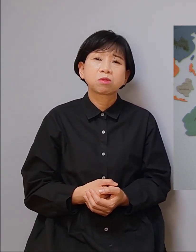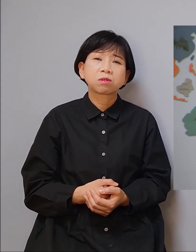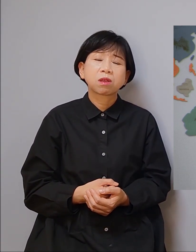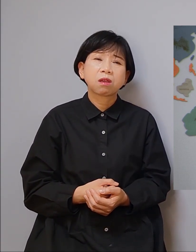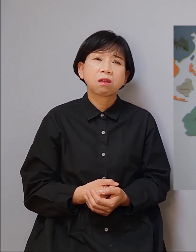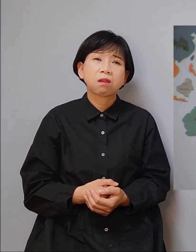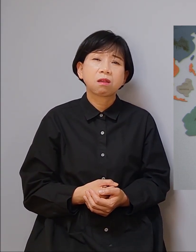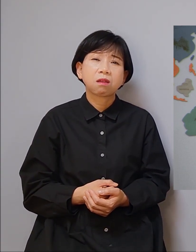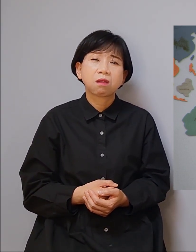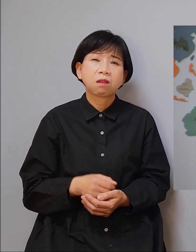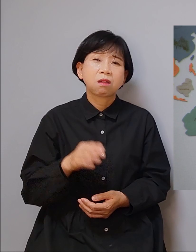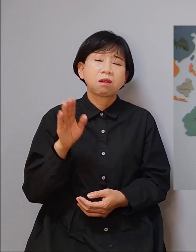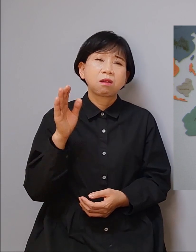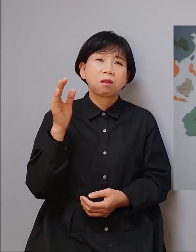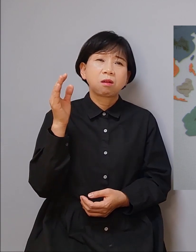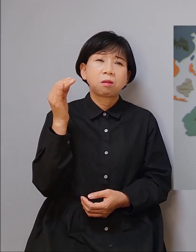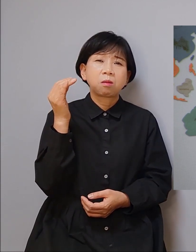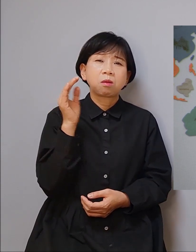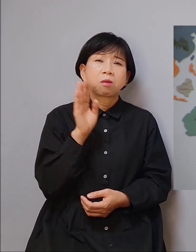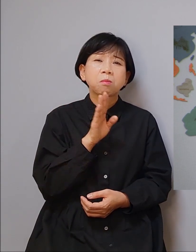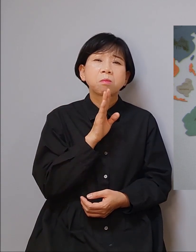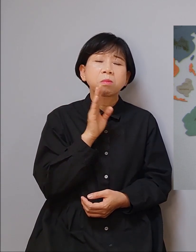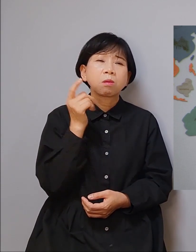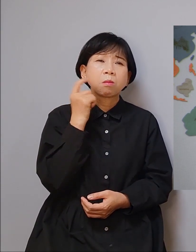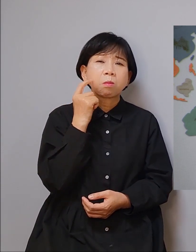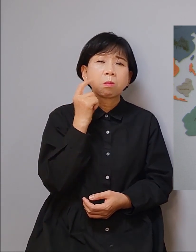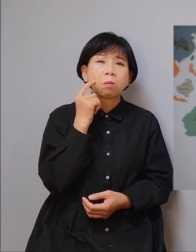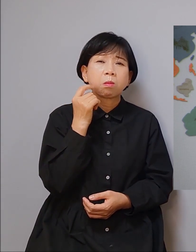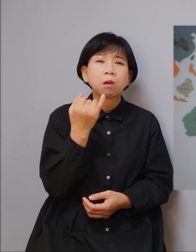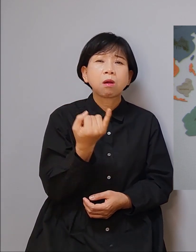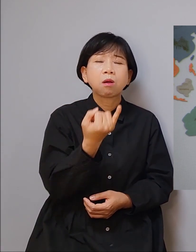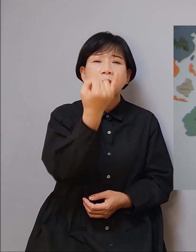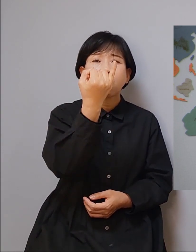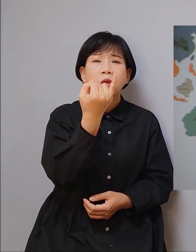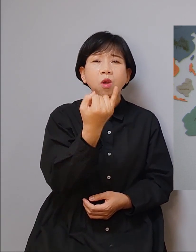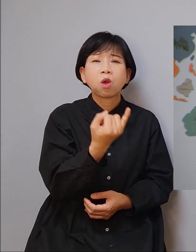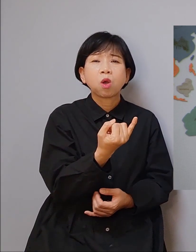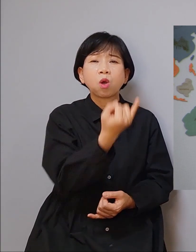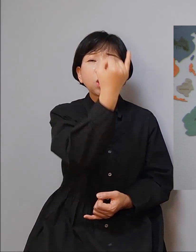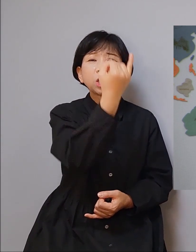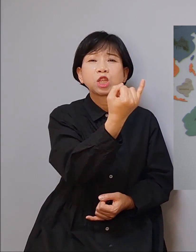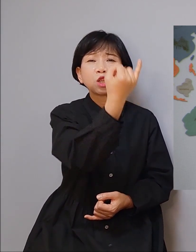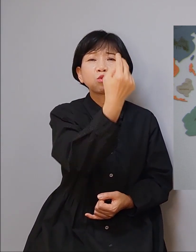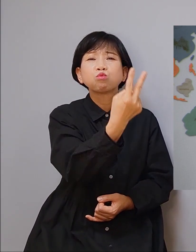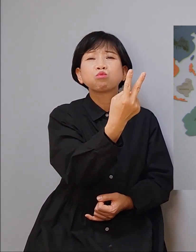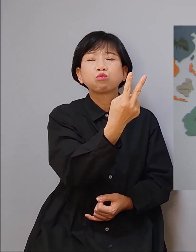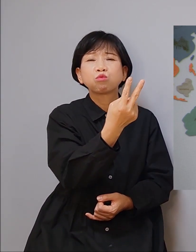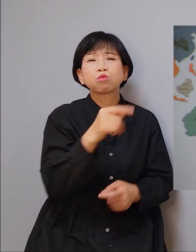근데 그 자리에 신데렐라도 있게 어찌어찌해서 되었습니다.